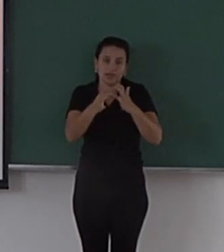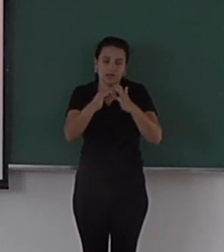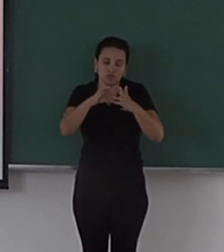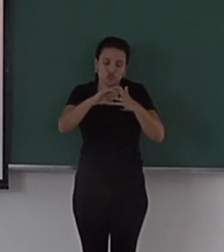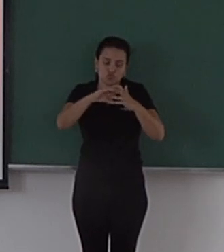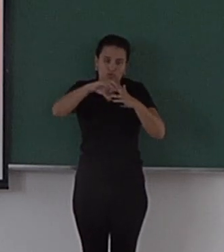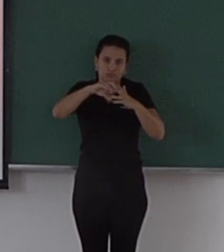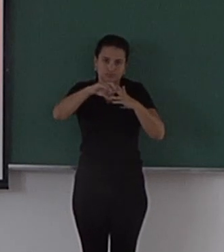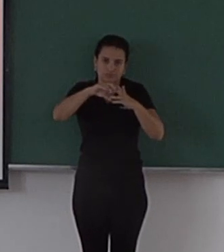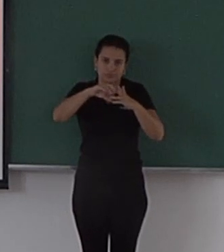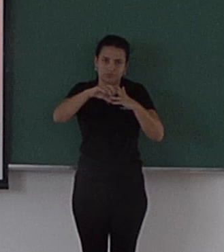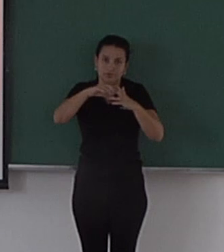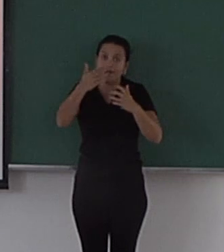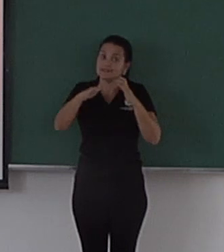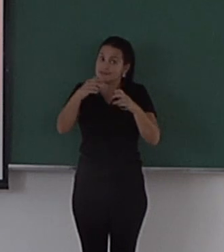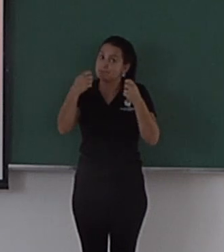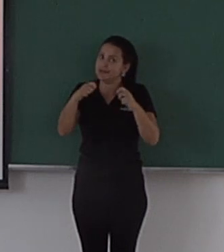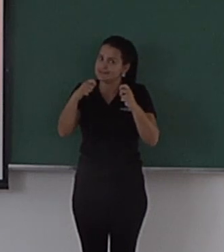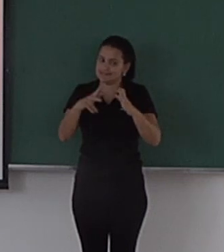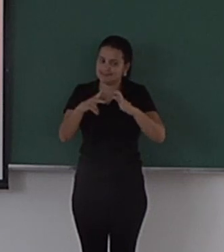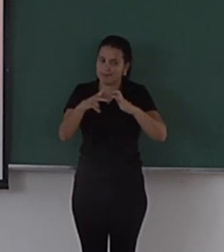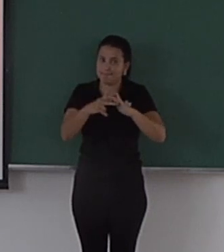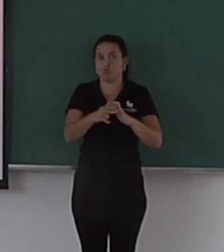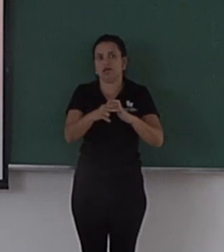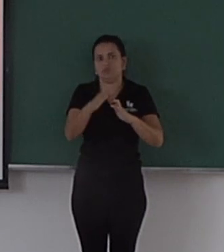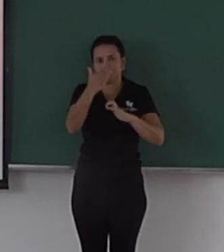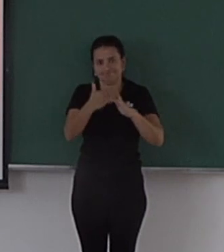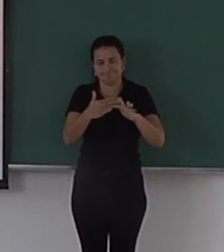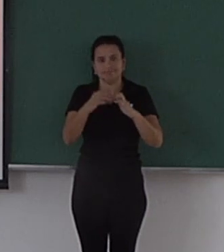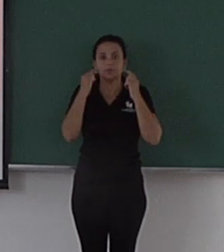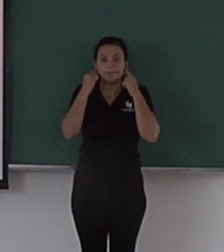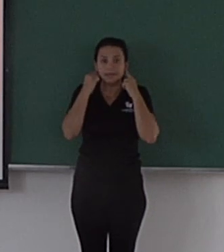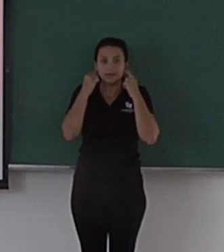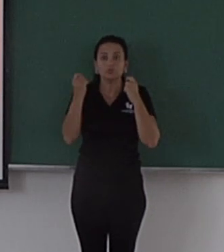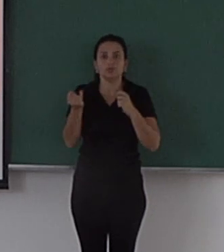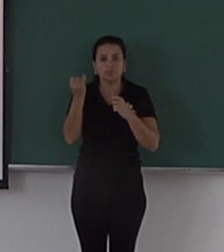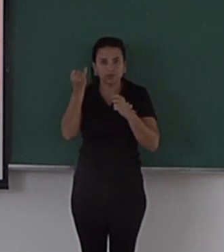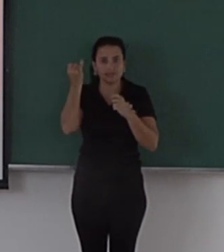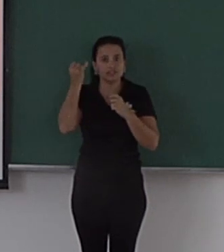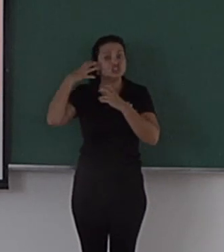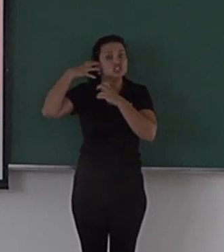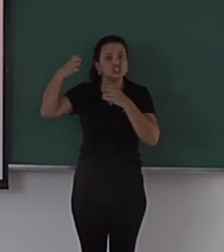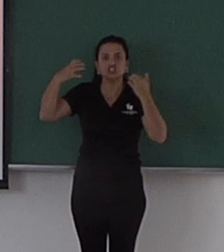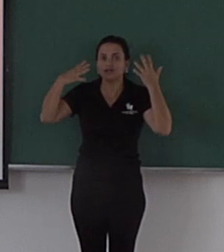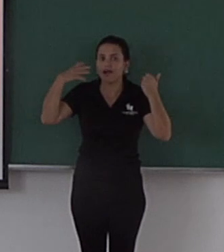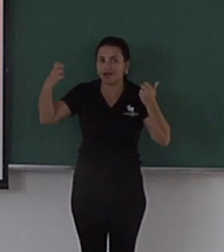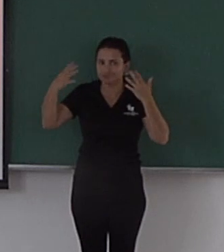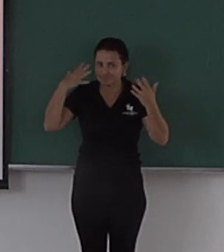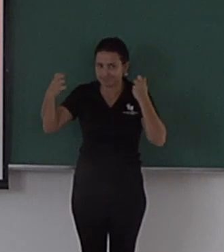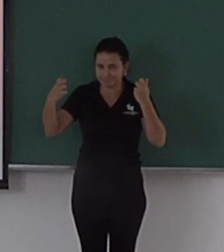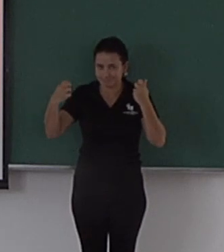vezes, tem que amputar a ponta do dedo, tá? Brinco, tudo isso é importante. Então, esses